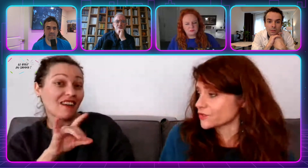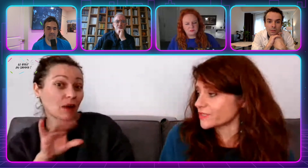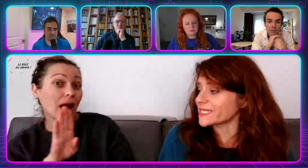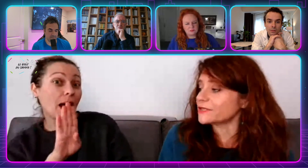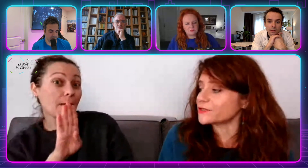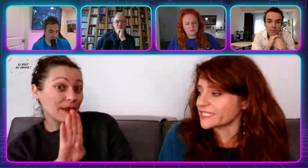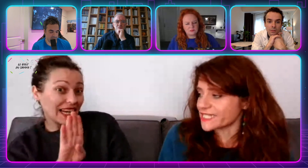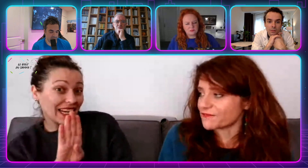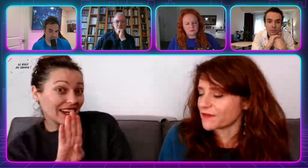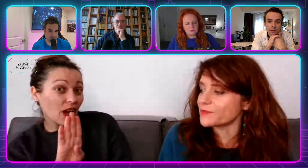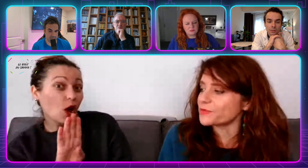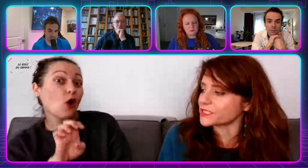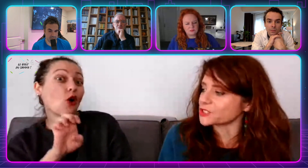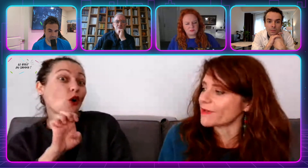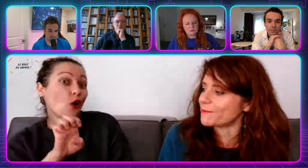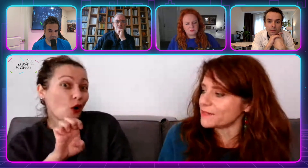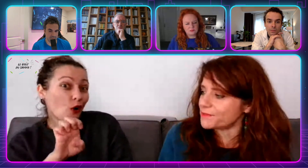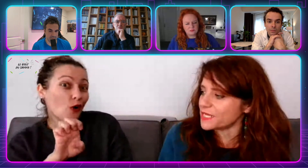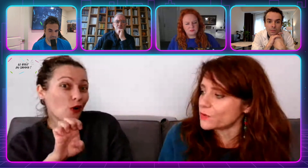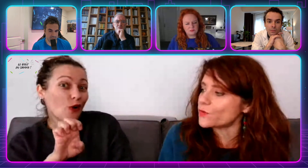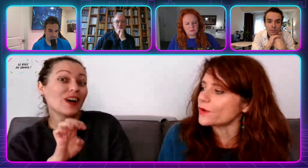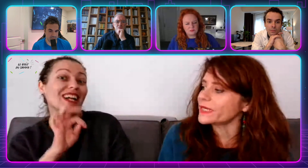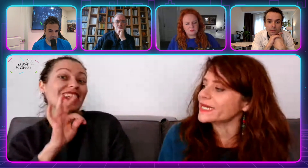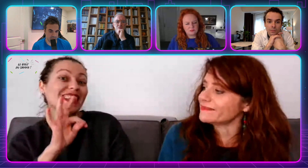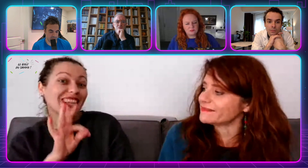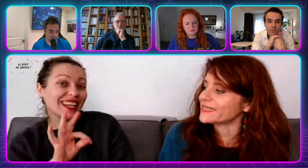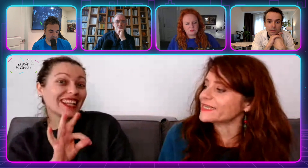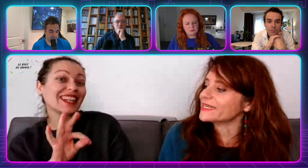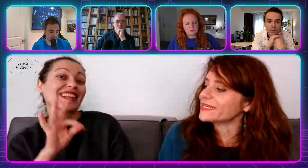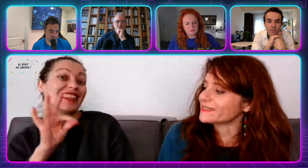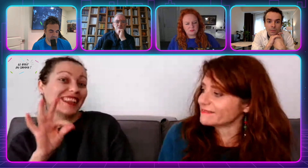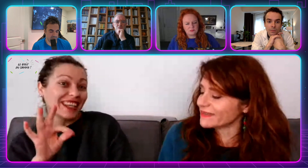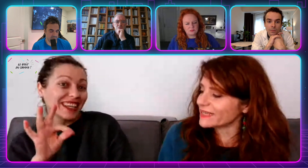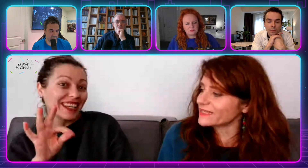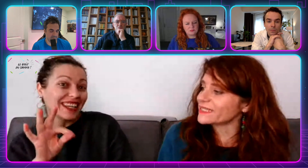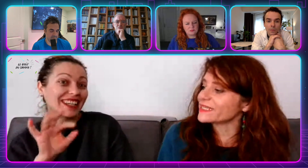Et ensuite, elle utilise l'alphabet pour dire je m'appelle